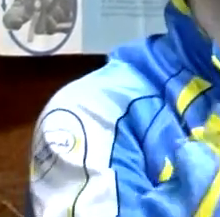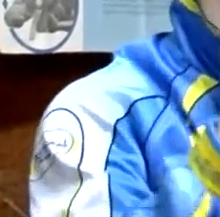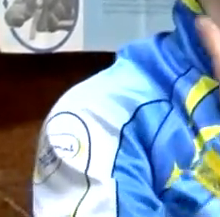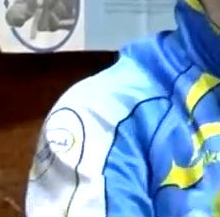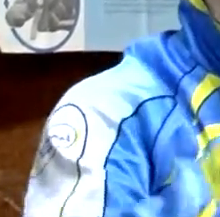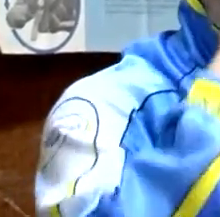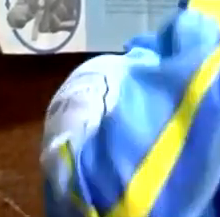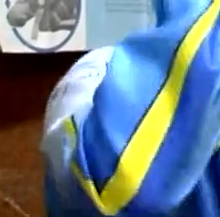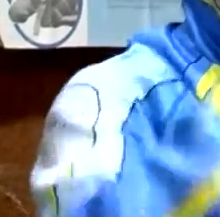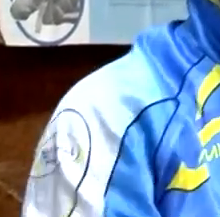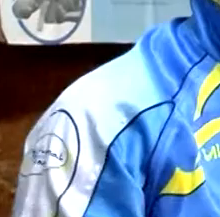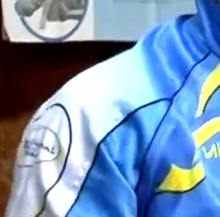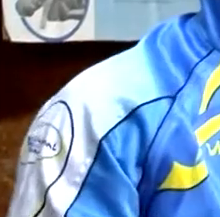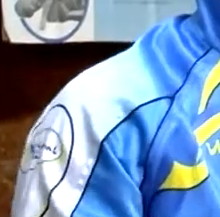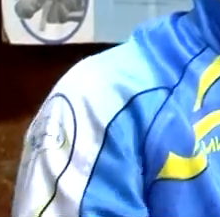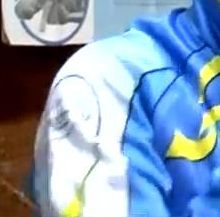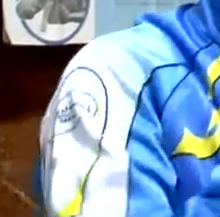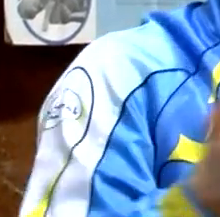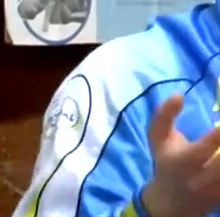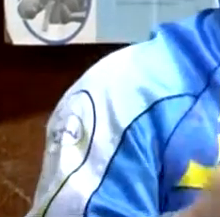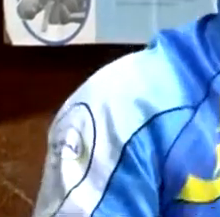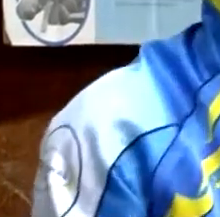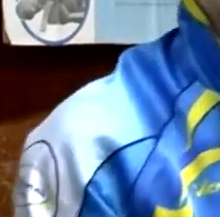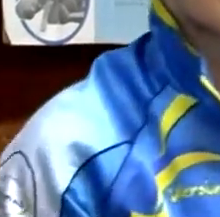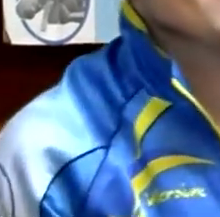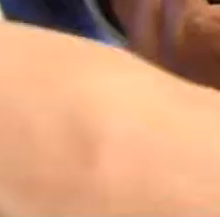у мене вийшло добре з першого разу.